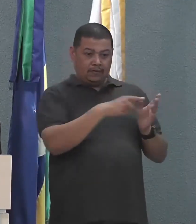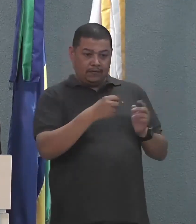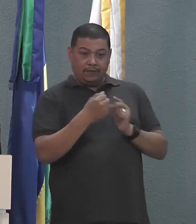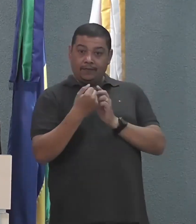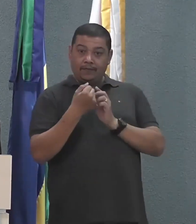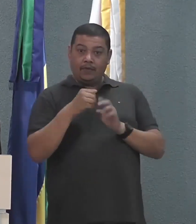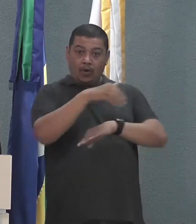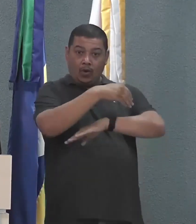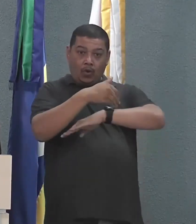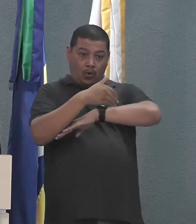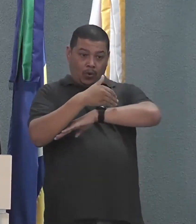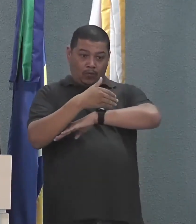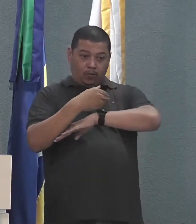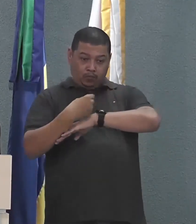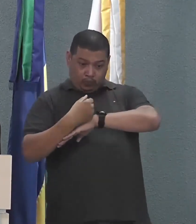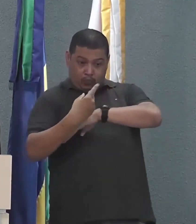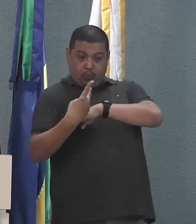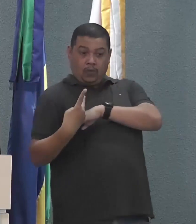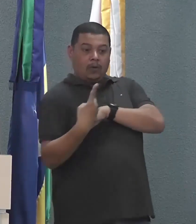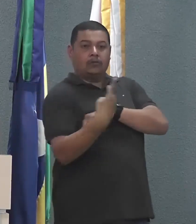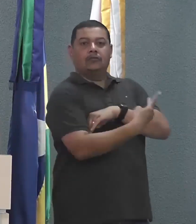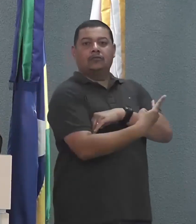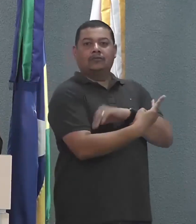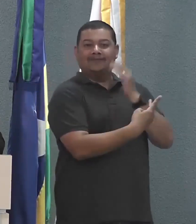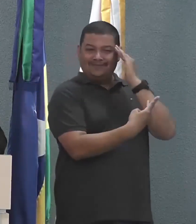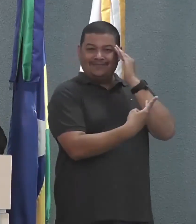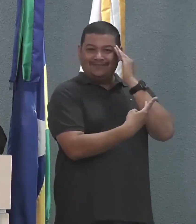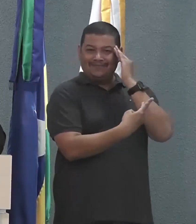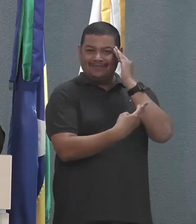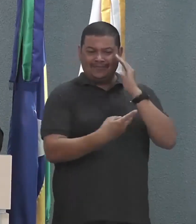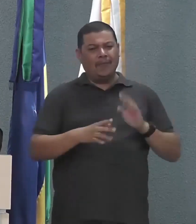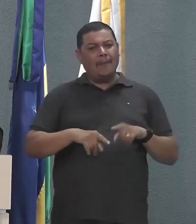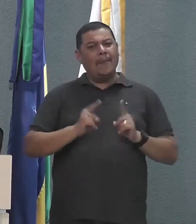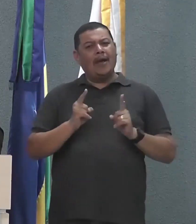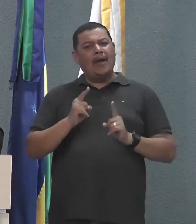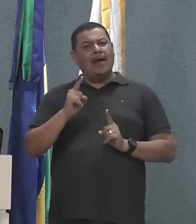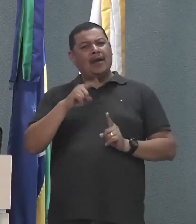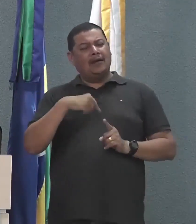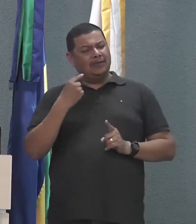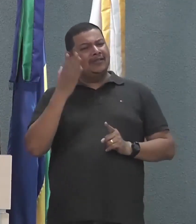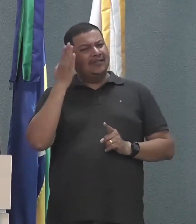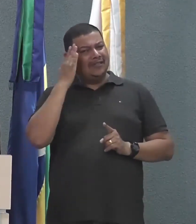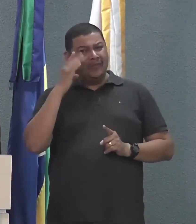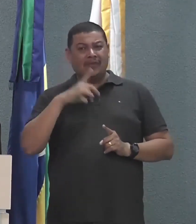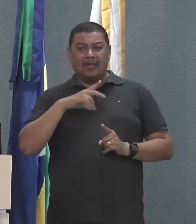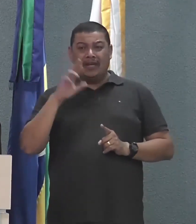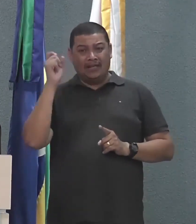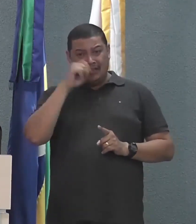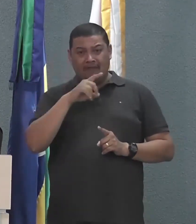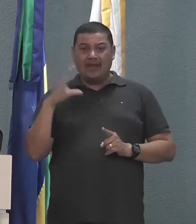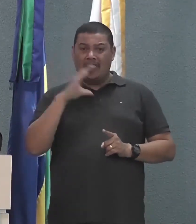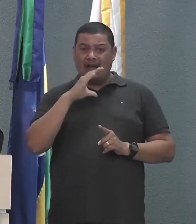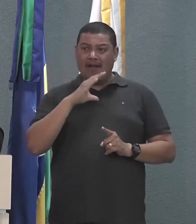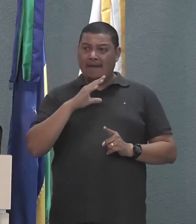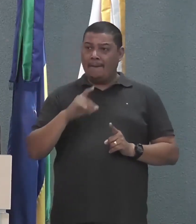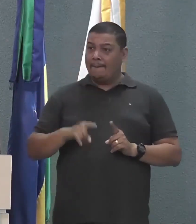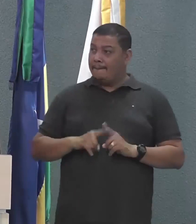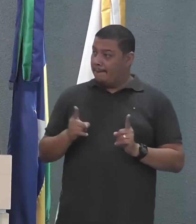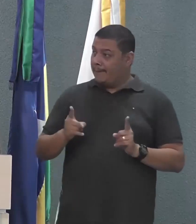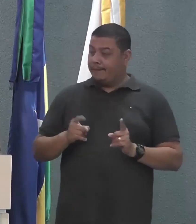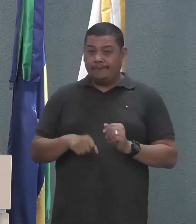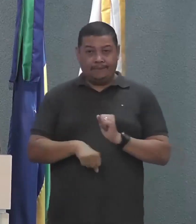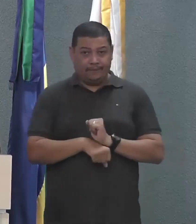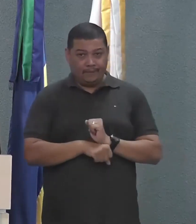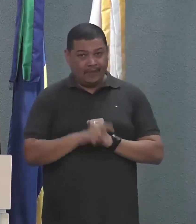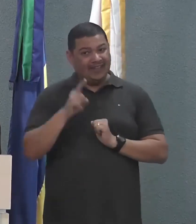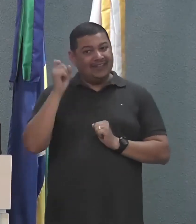realmente é difícil de acontecer em curto prazo, que é necessário que aconteça, mas que, por enquanto,